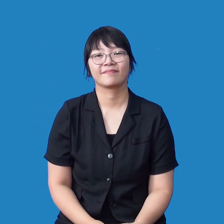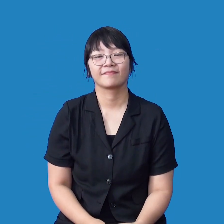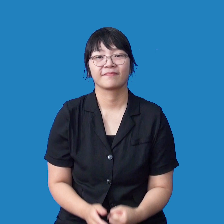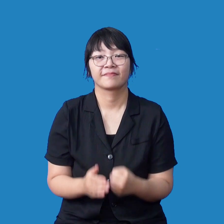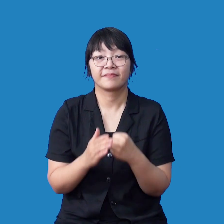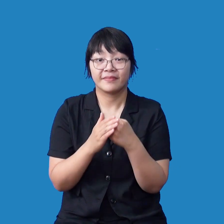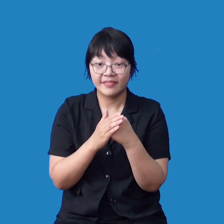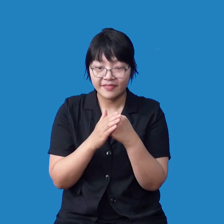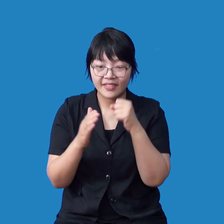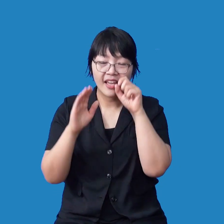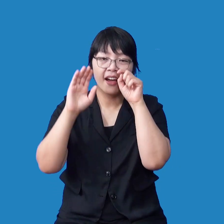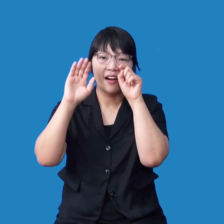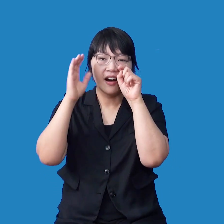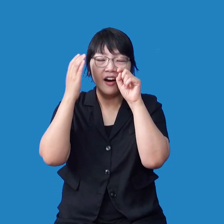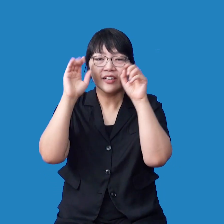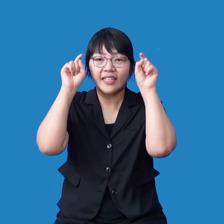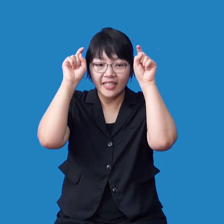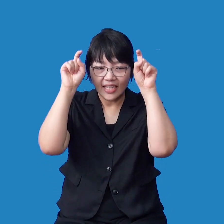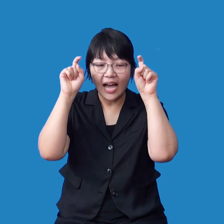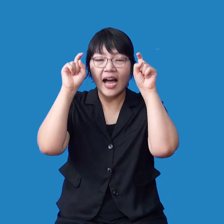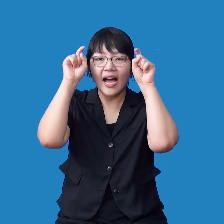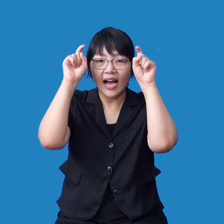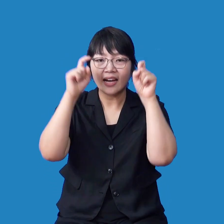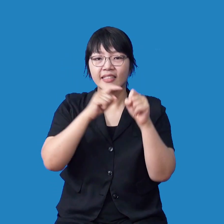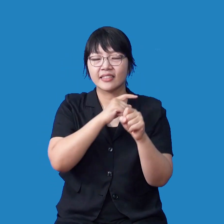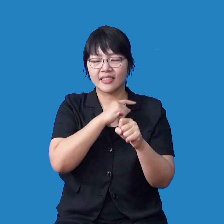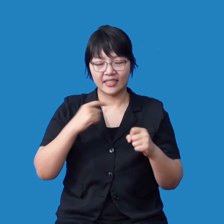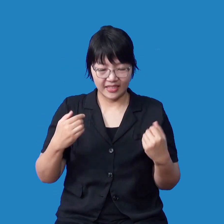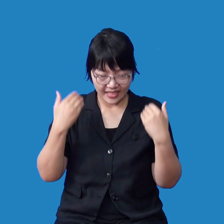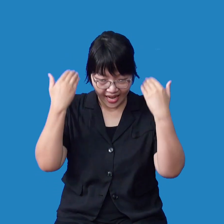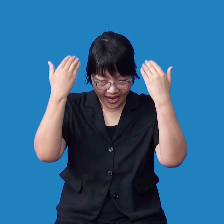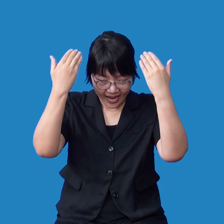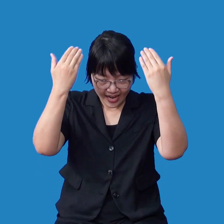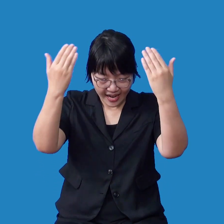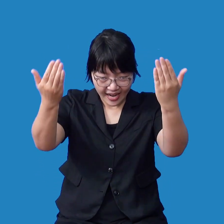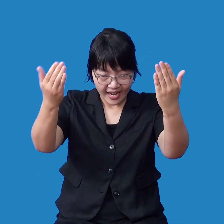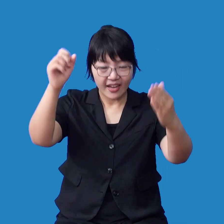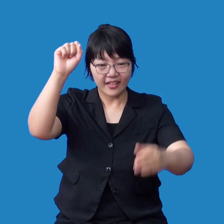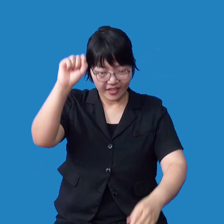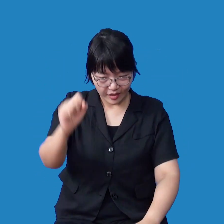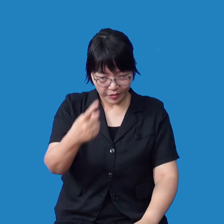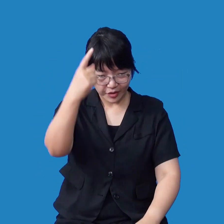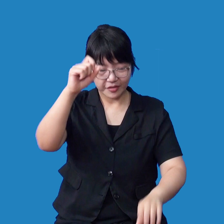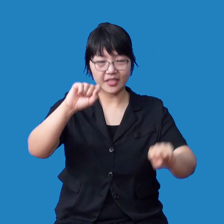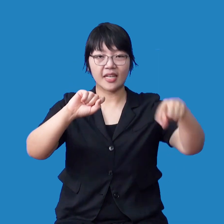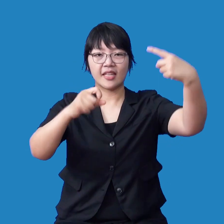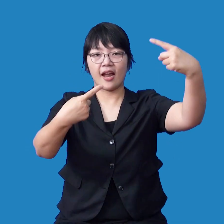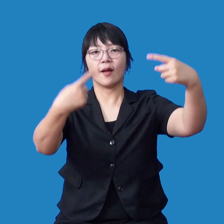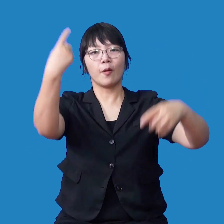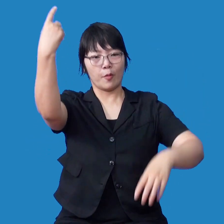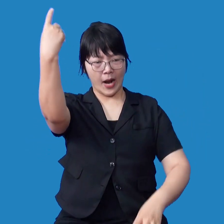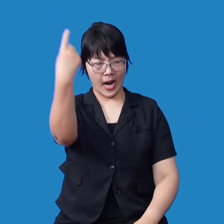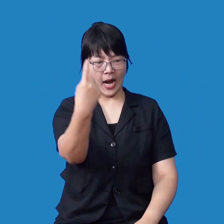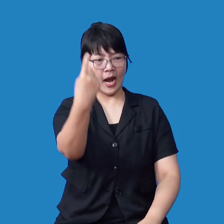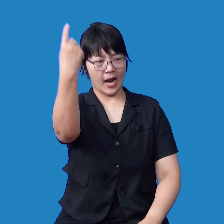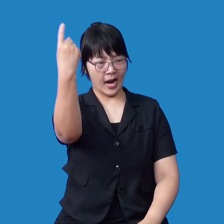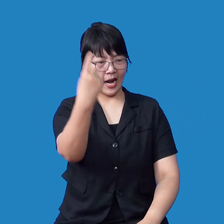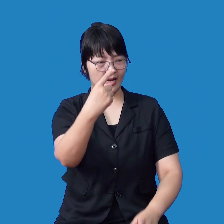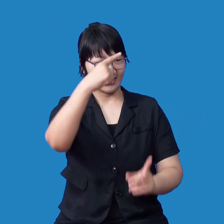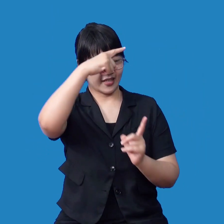그래서 이 어린 양의 희생을 통해 새날이 온다라는 메시지를 던지는 나팔,